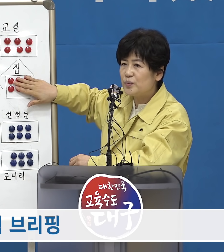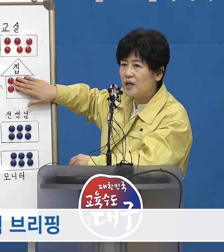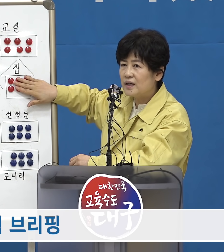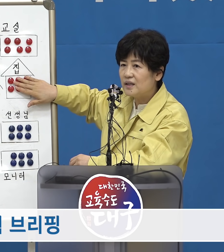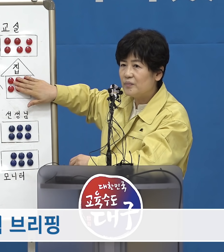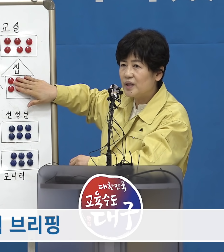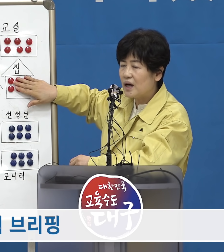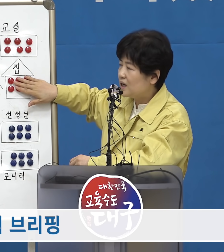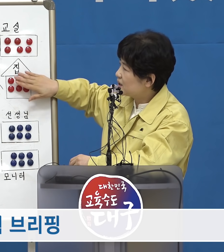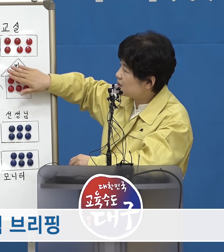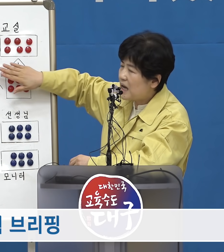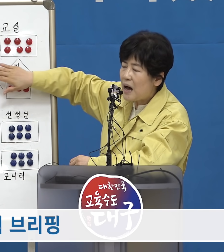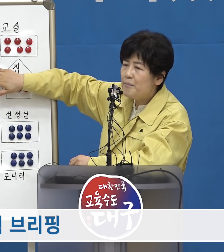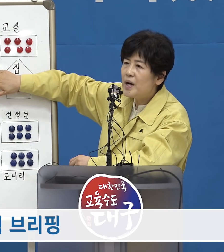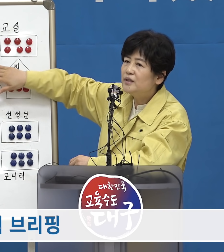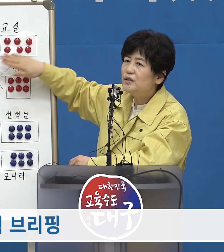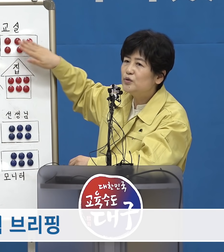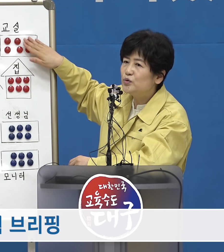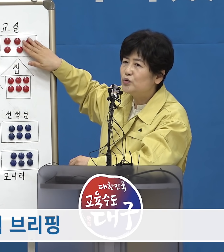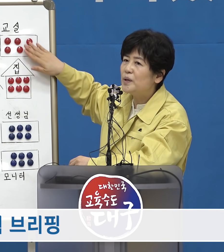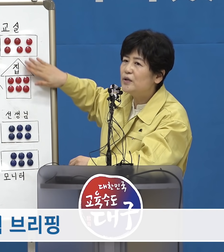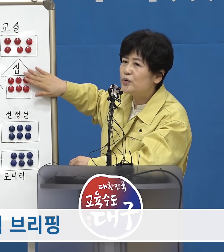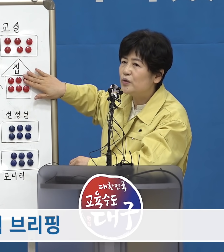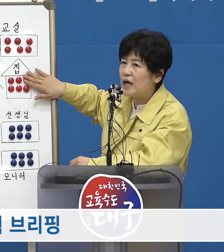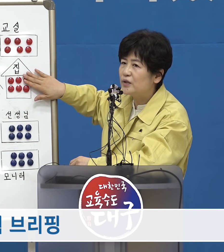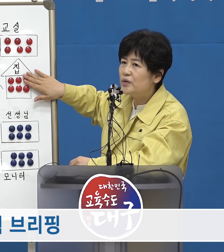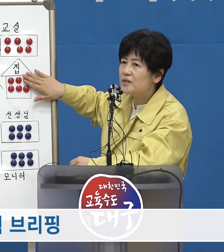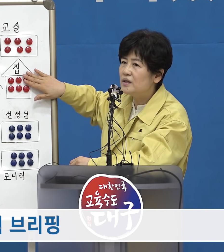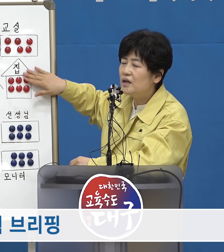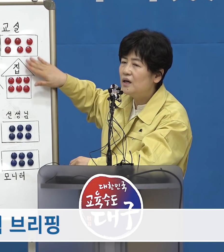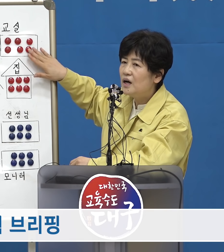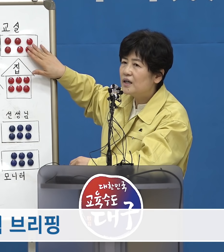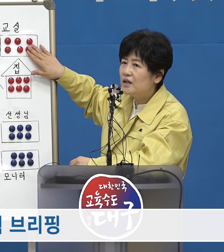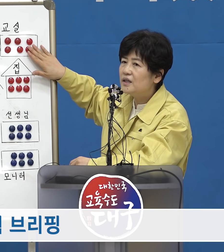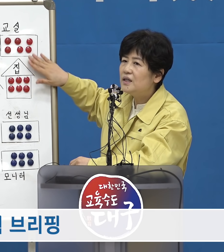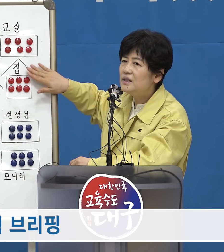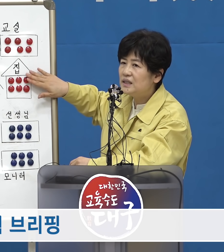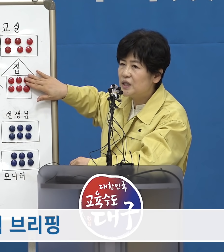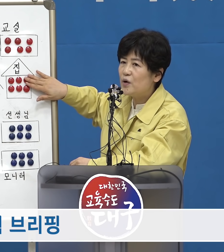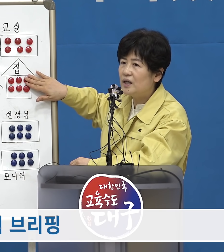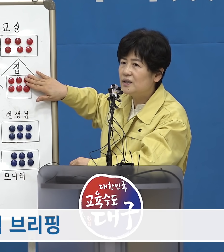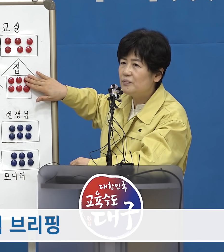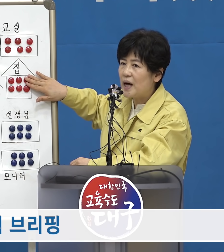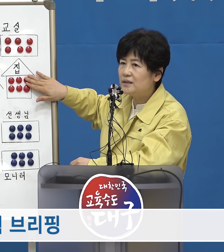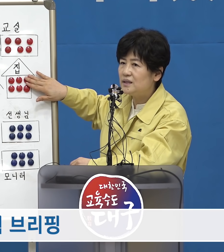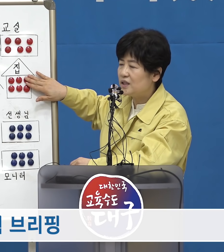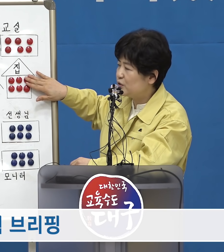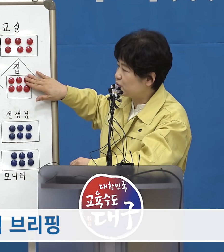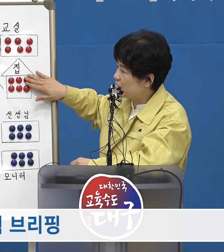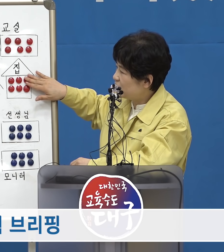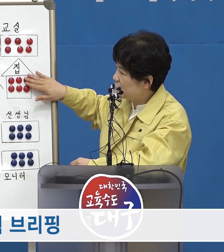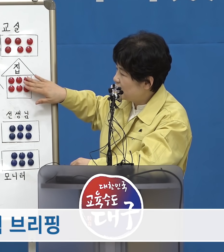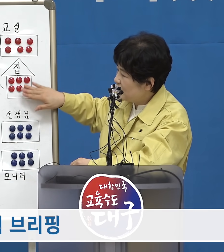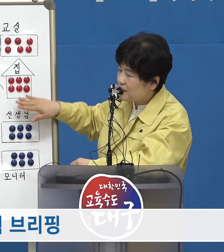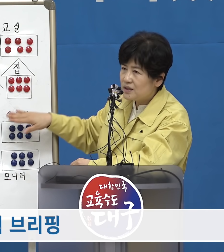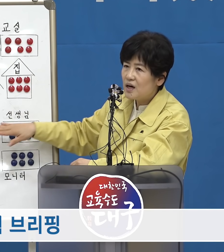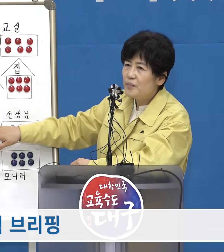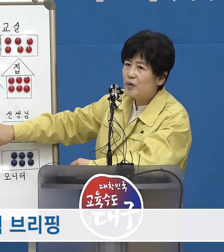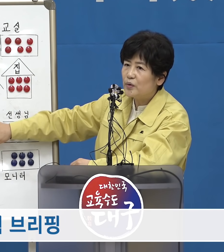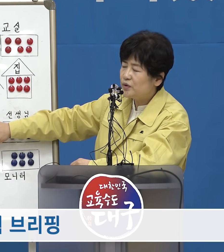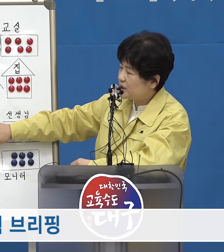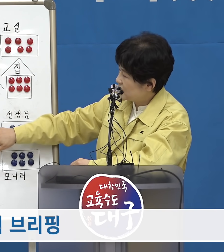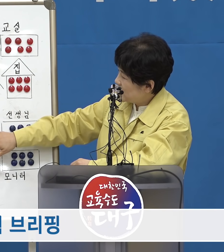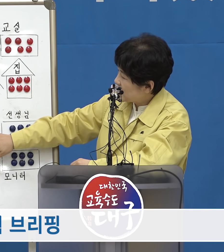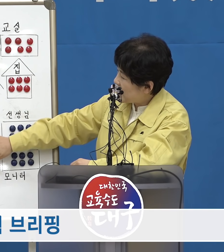원격 수업을 하게 됩니다. 그래서 한 반을 두 반으로 나누어서 격일 등교하는 방식이 있고요. 그